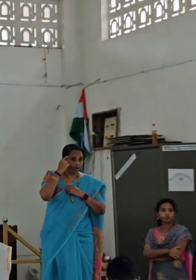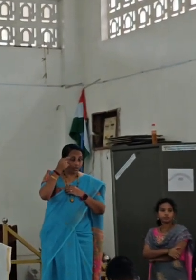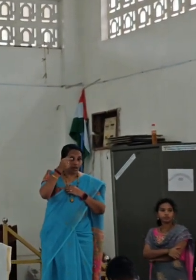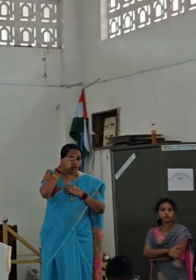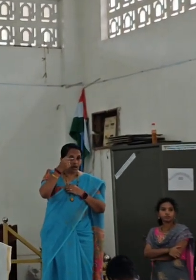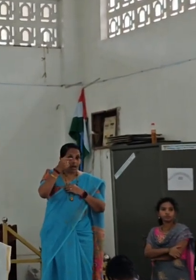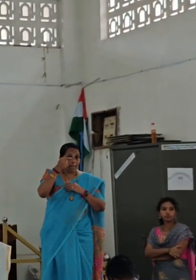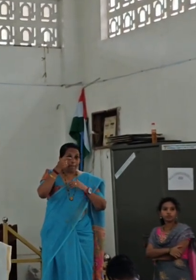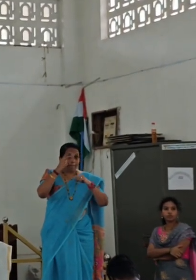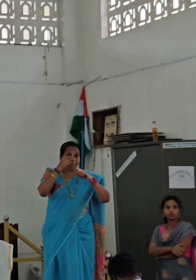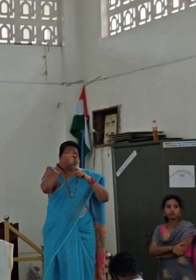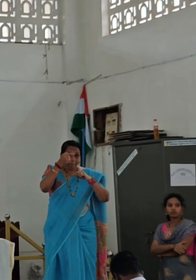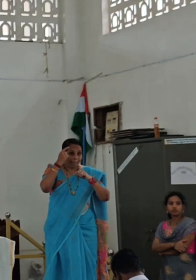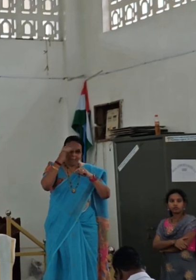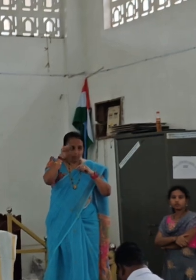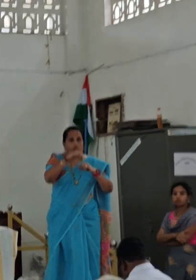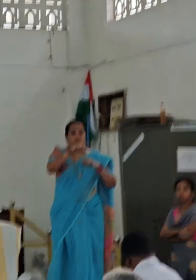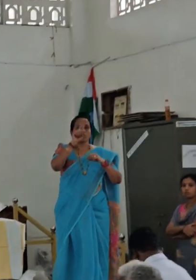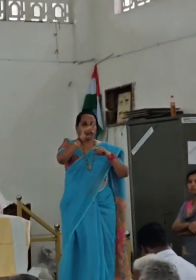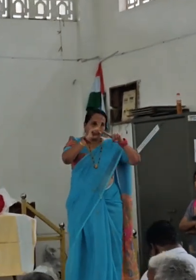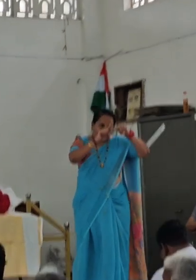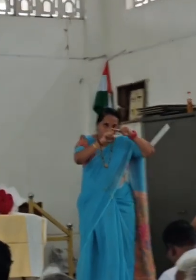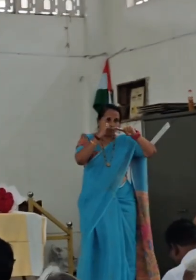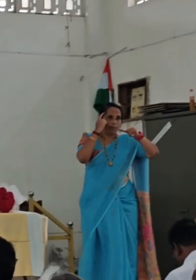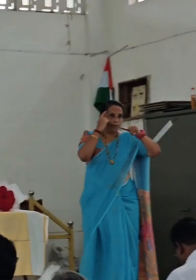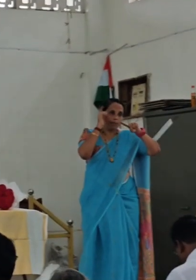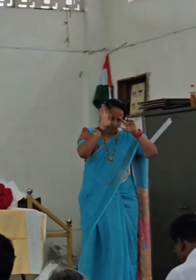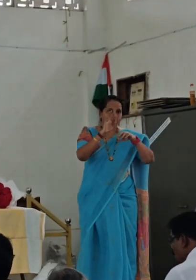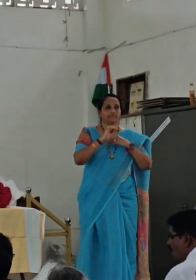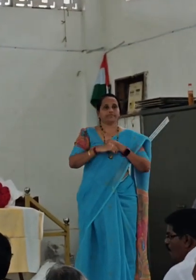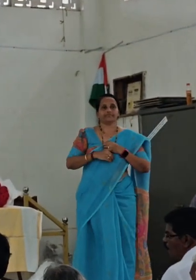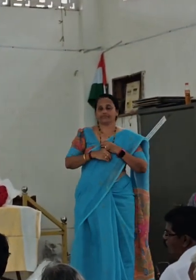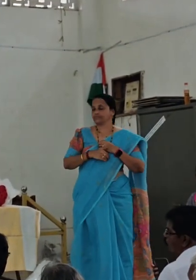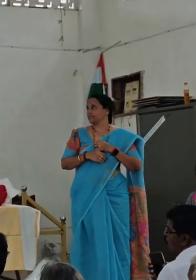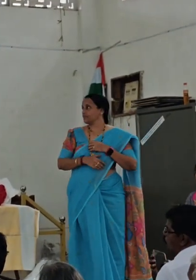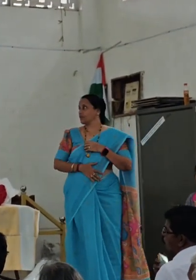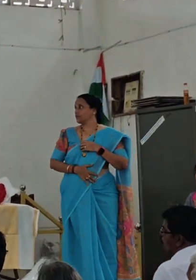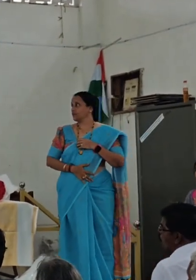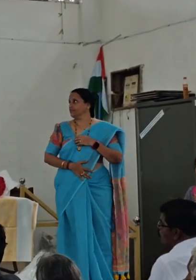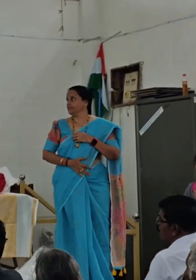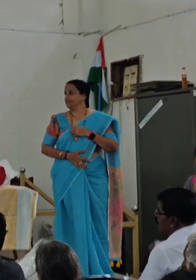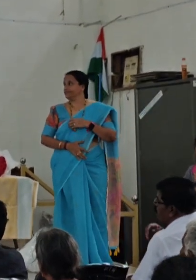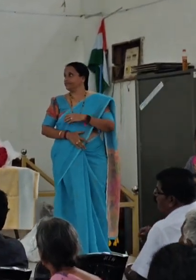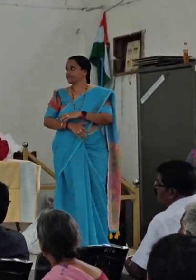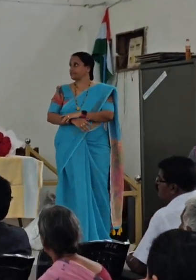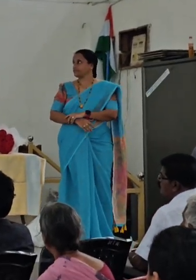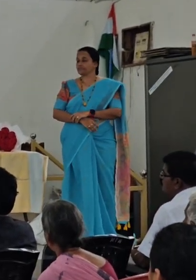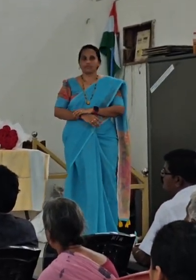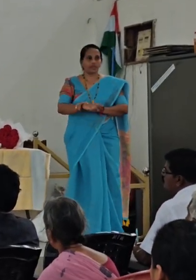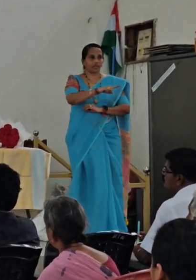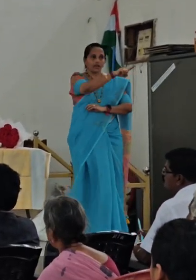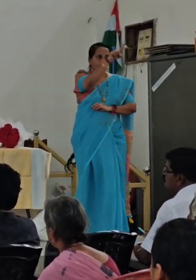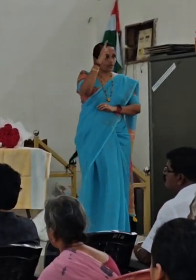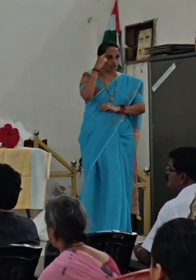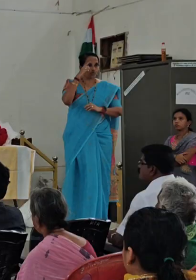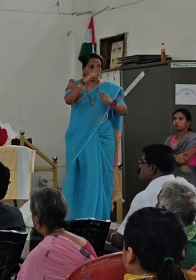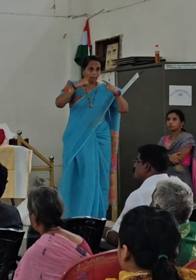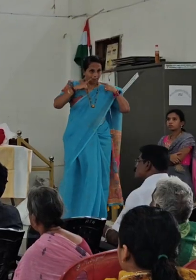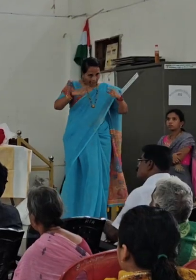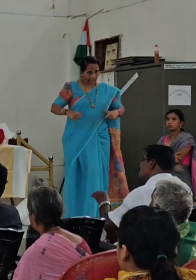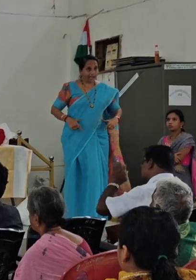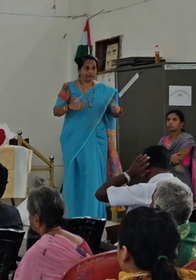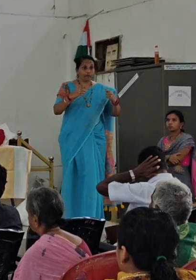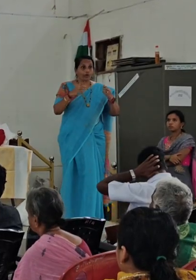ఉపయోగపడుతుంది. లెట్ us యూజ్ దిస్ గవర్నమెంట్ గివెన్ ఆపర్చునిటీ యాజ్ ఏ పాజిటివ్ ఎనర్జీ టు యువర్